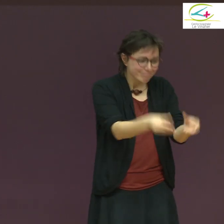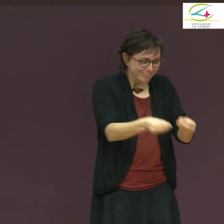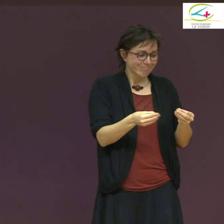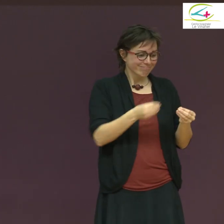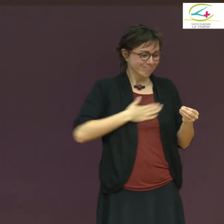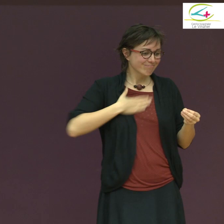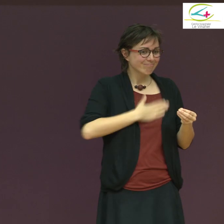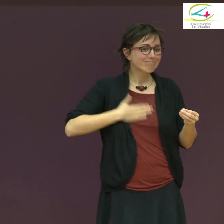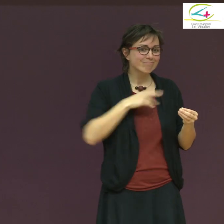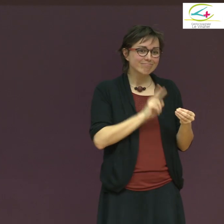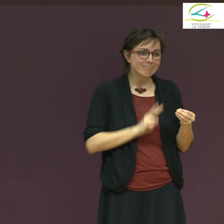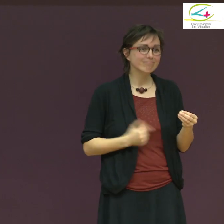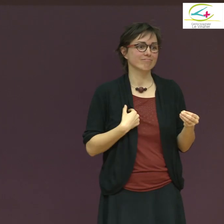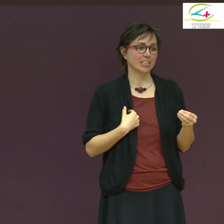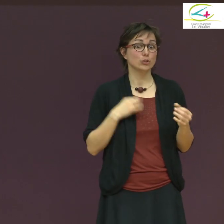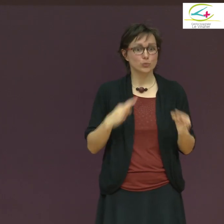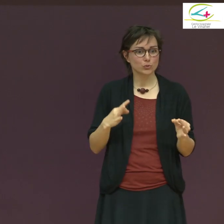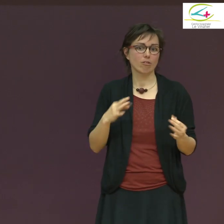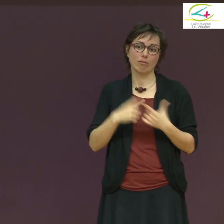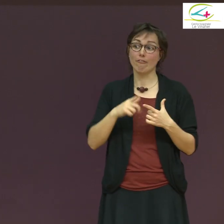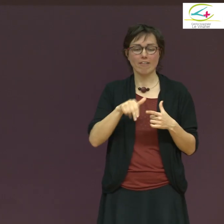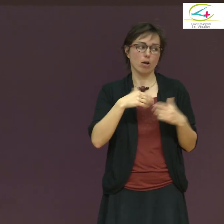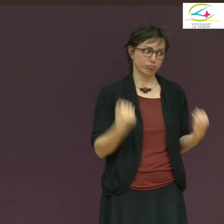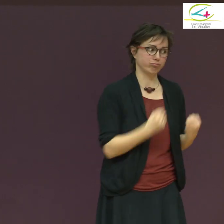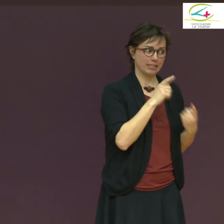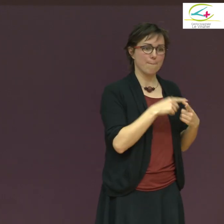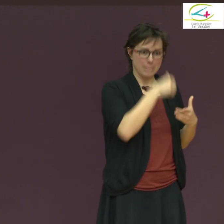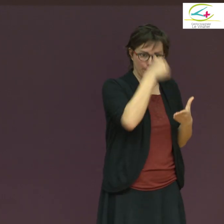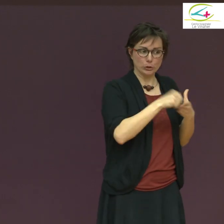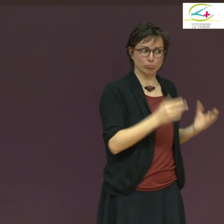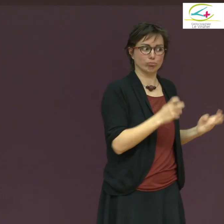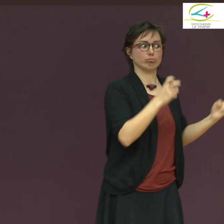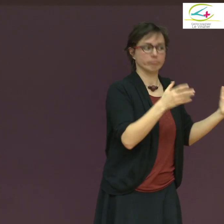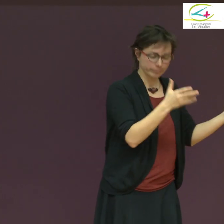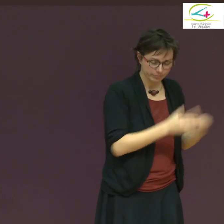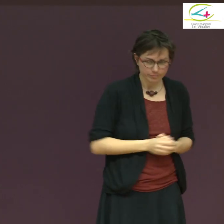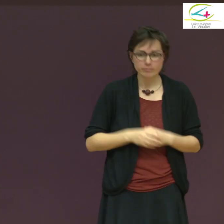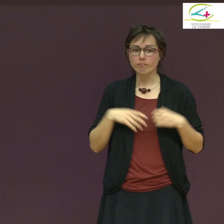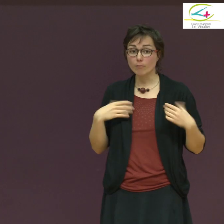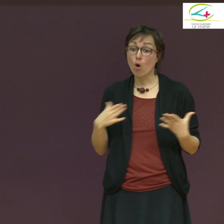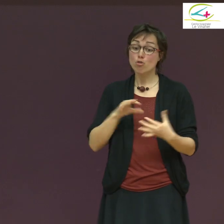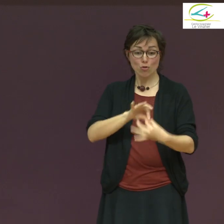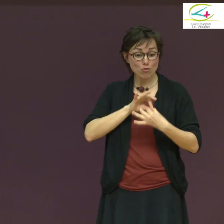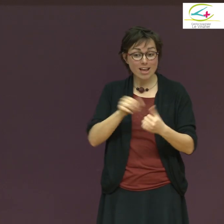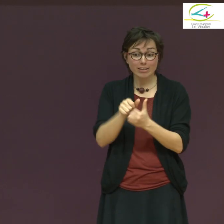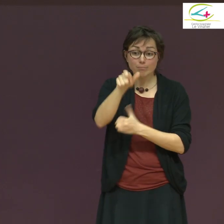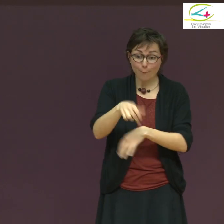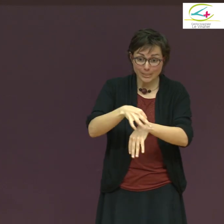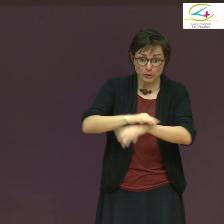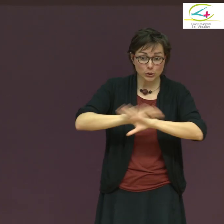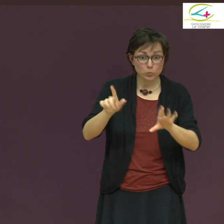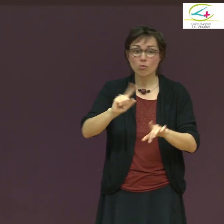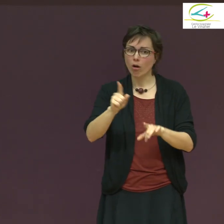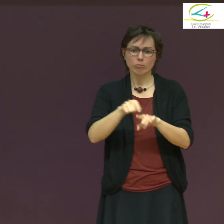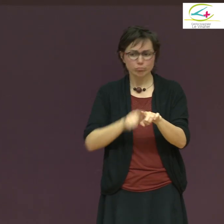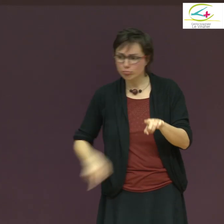Voilà, c'était juste pour vous citer un petit système qui fonctionne, et surtout, le lien, on ne le fait pas qu'avec le patient, on le fait avec tous les